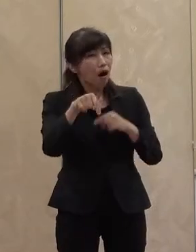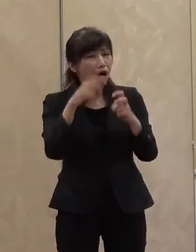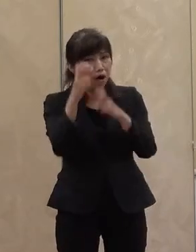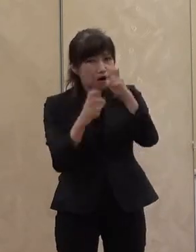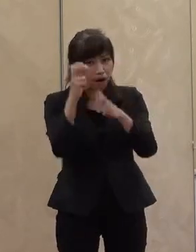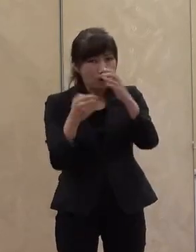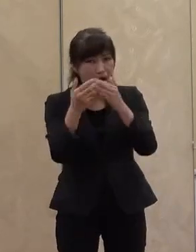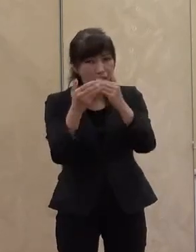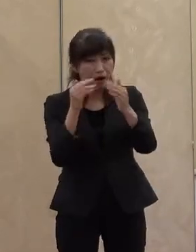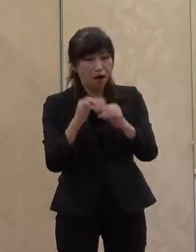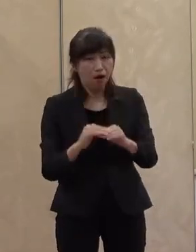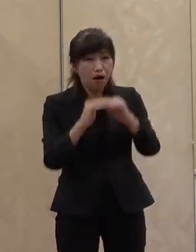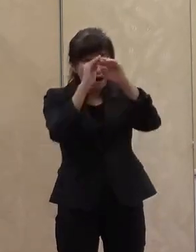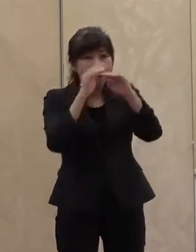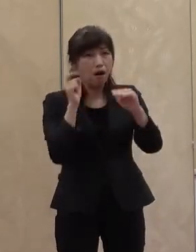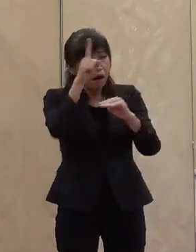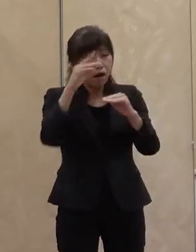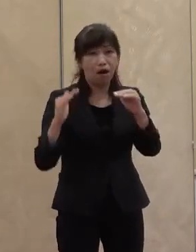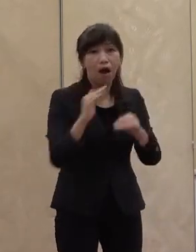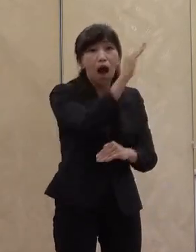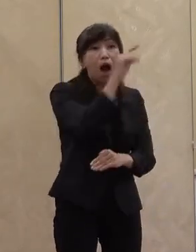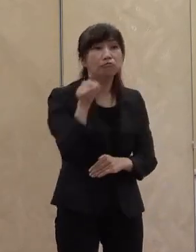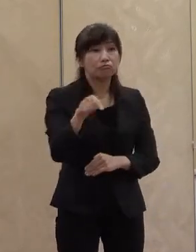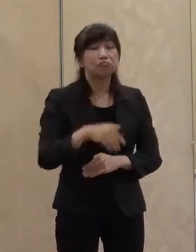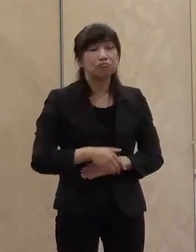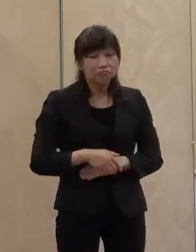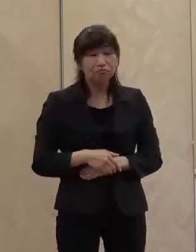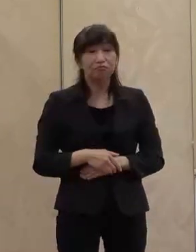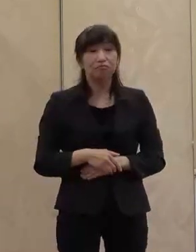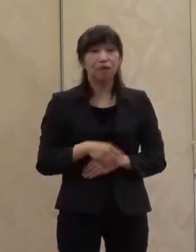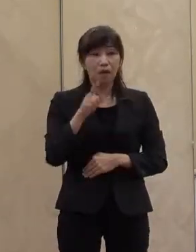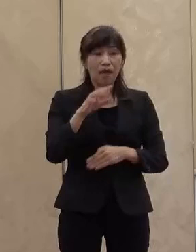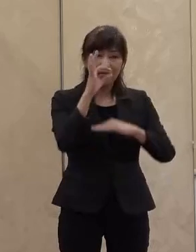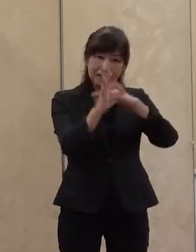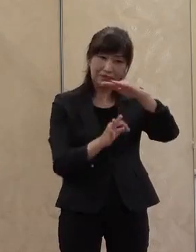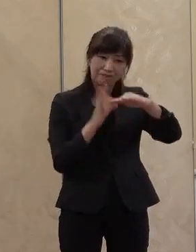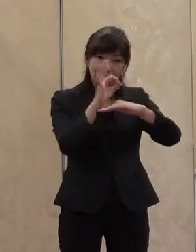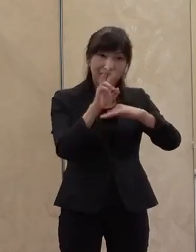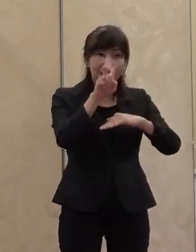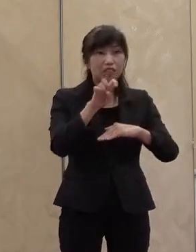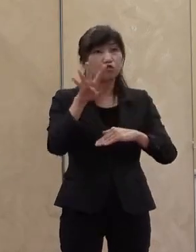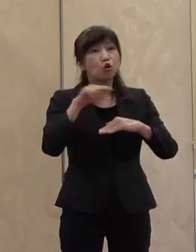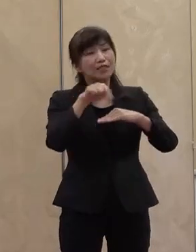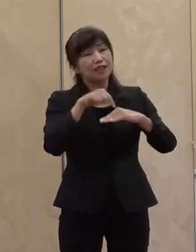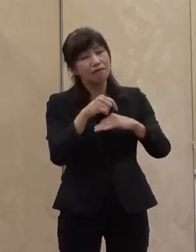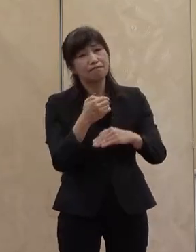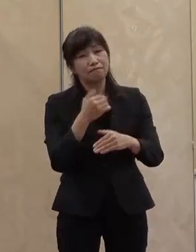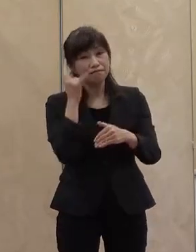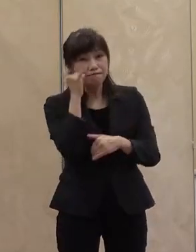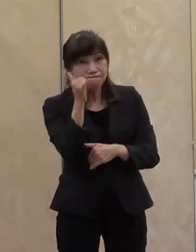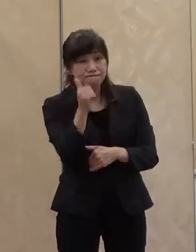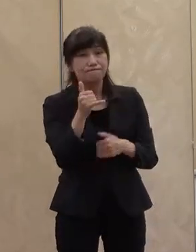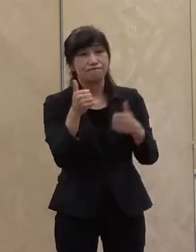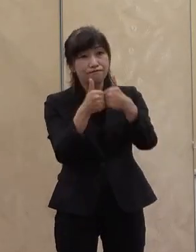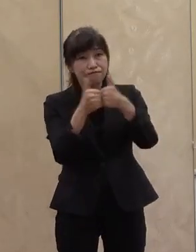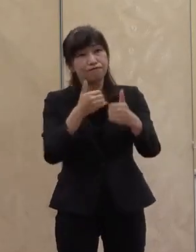レスなく相談できるようにしていきたいと思います。24時間対応です。で次です